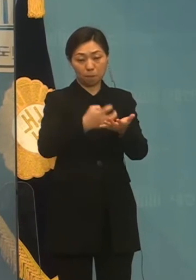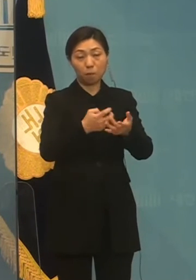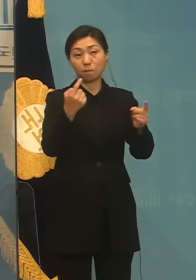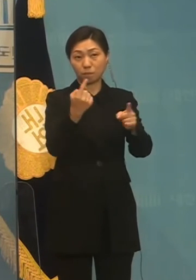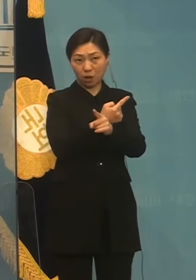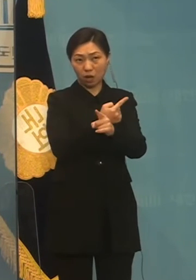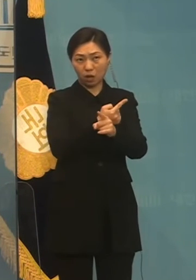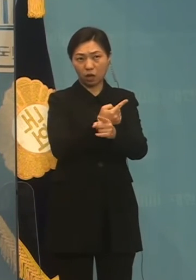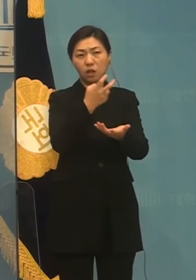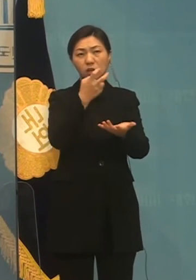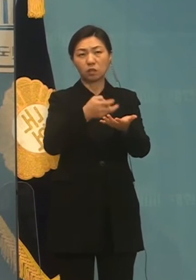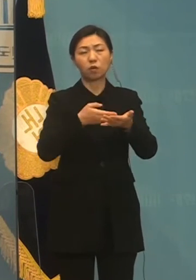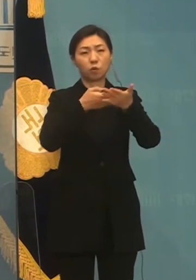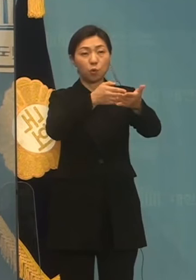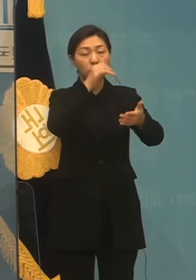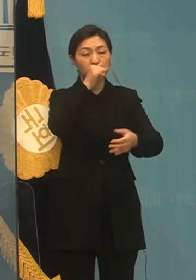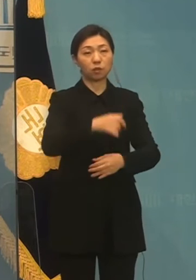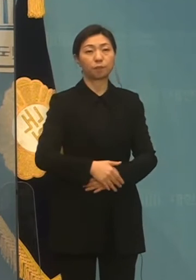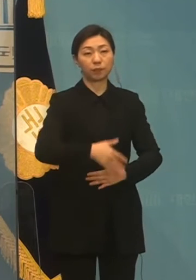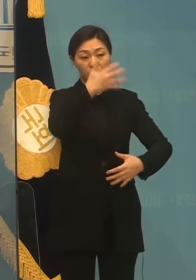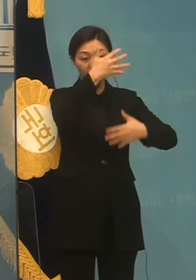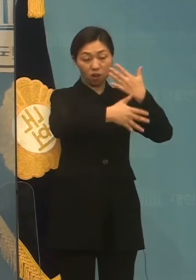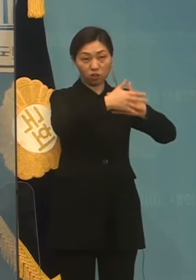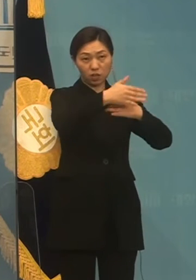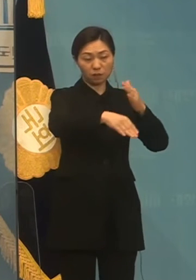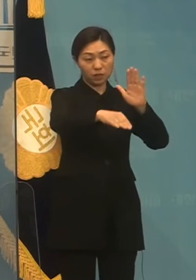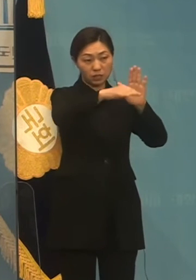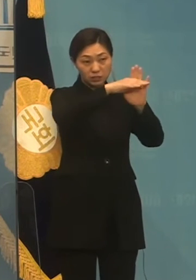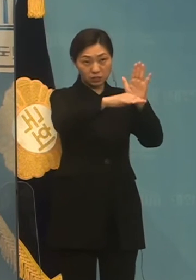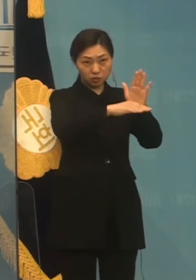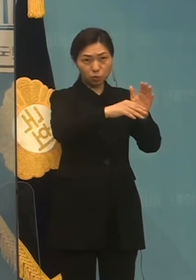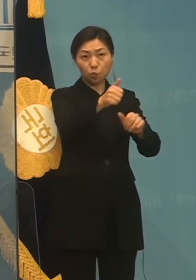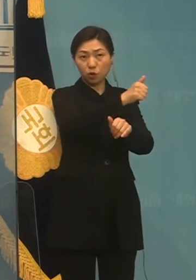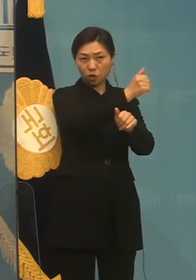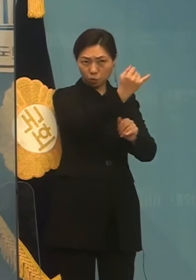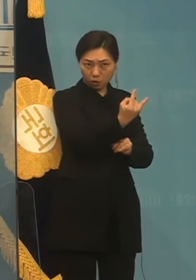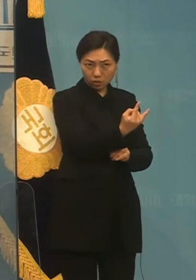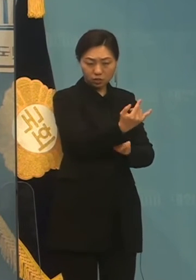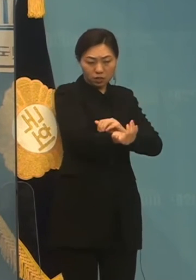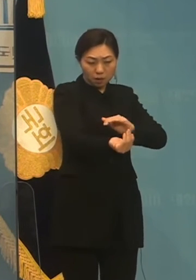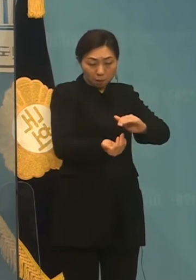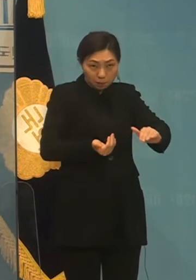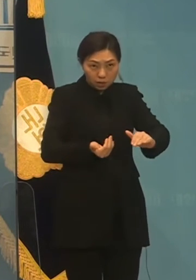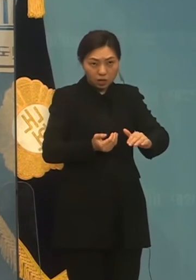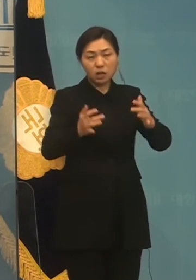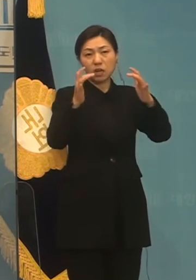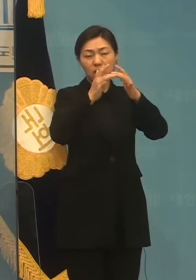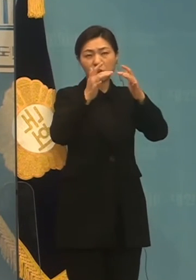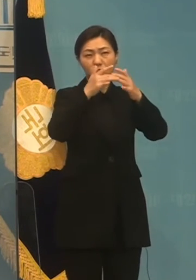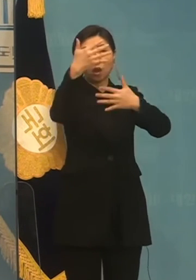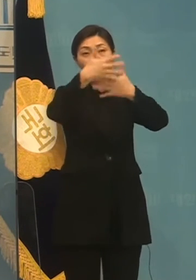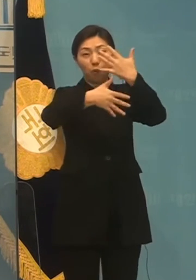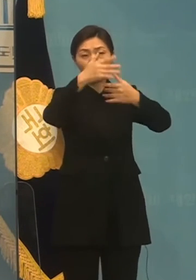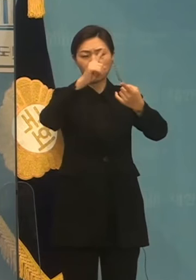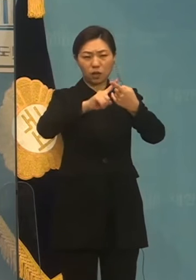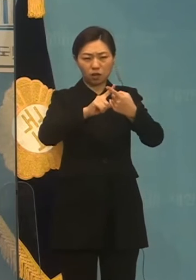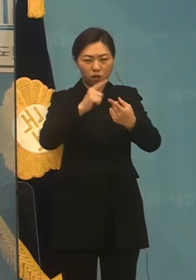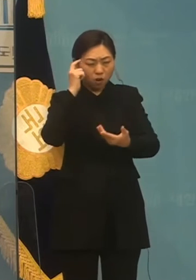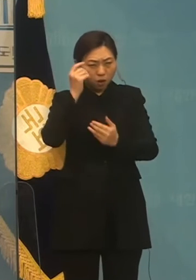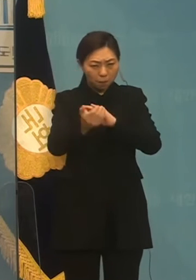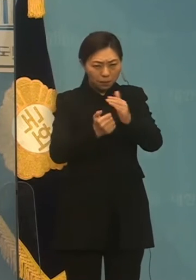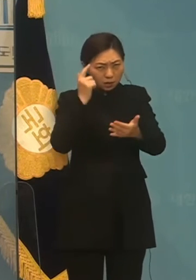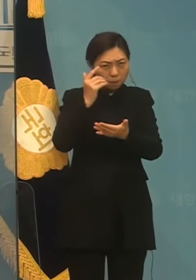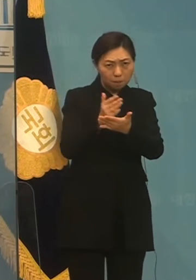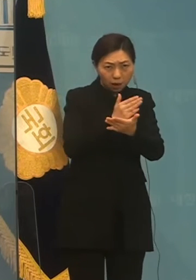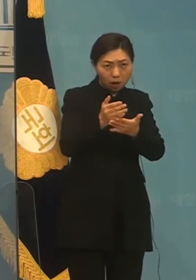개정안에 의하면 영상물 등급위원회는 사전에 온라인 비디오물의 등급을 분류하는